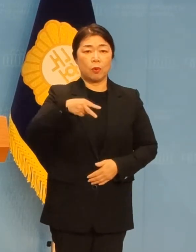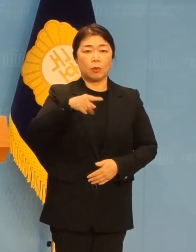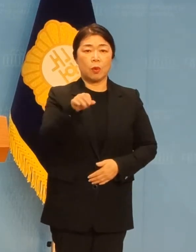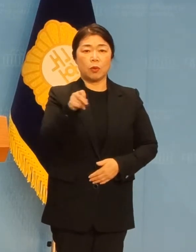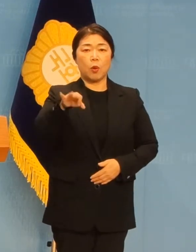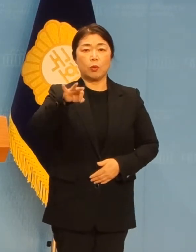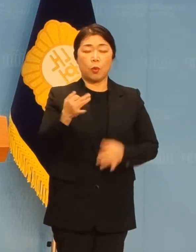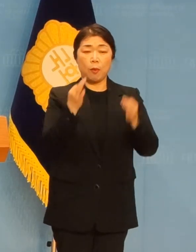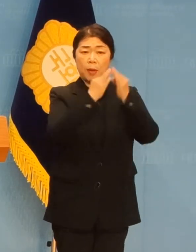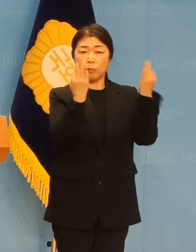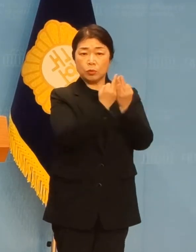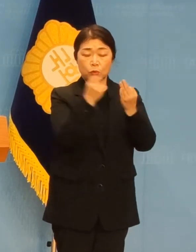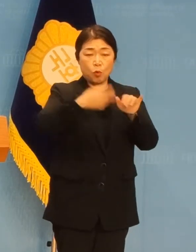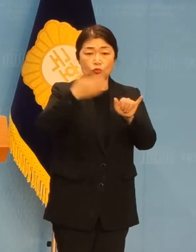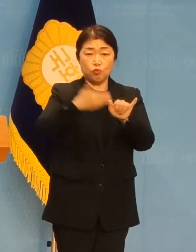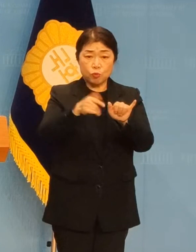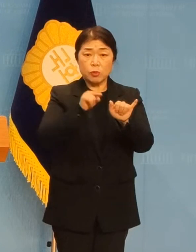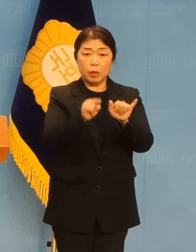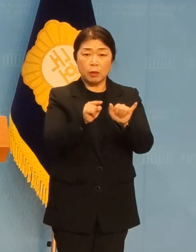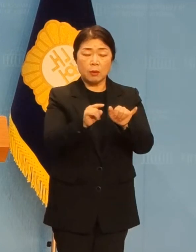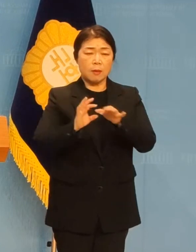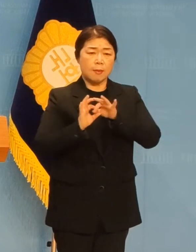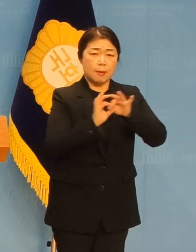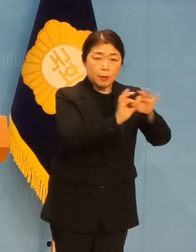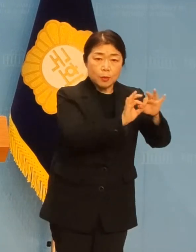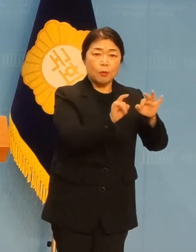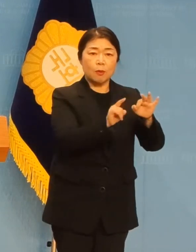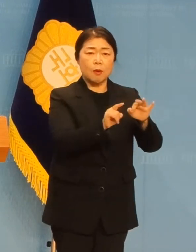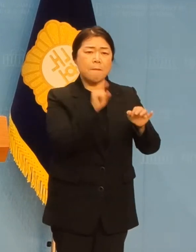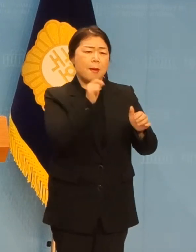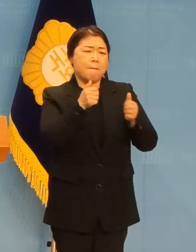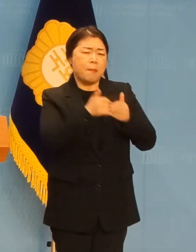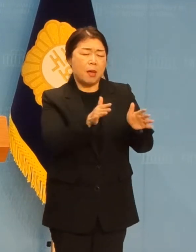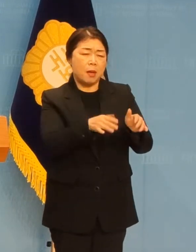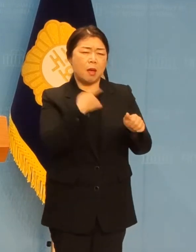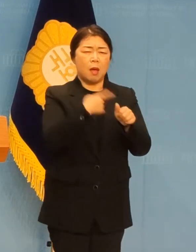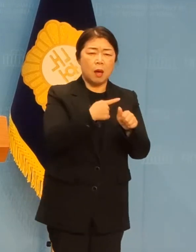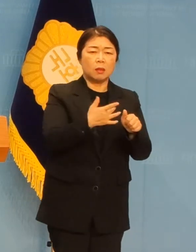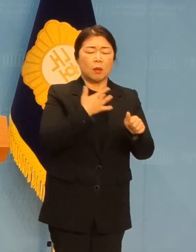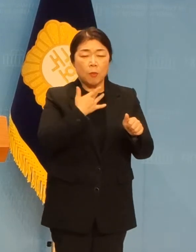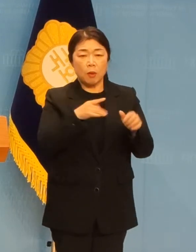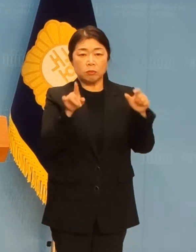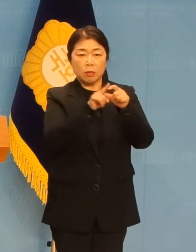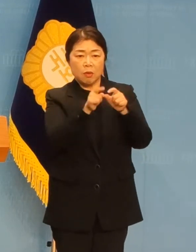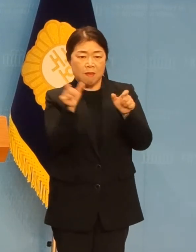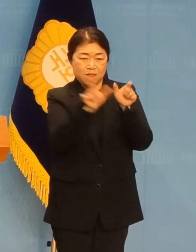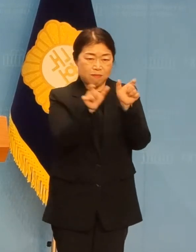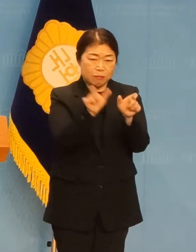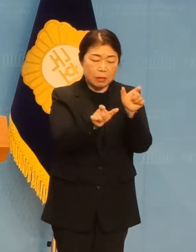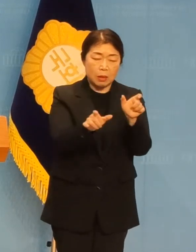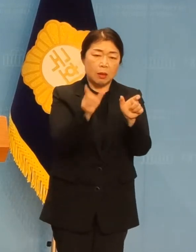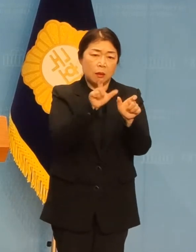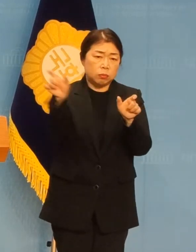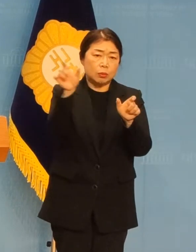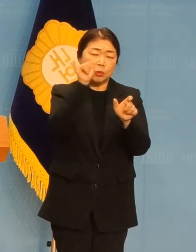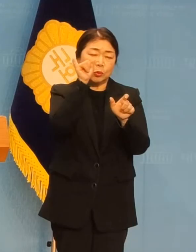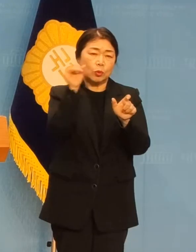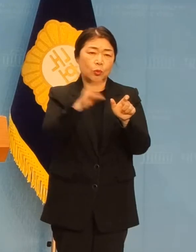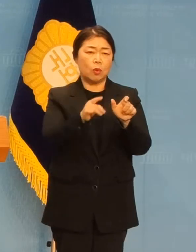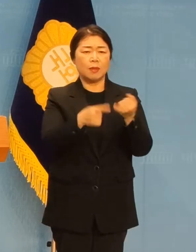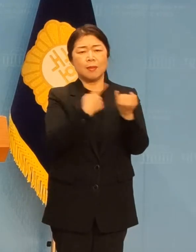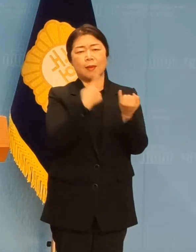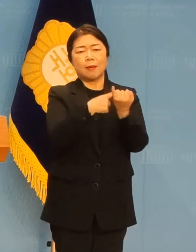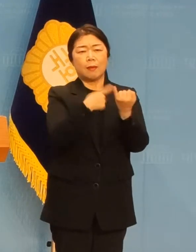페북과 유튜브 등에 지속적으로 막말과 혐오스러운 용어 등, 그리고